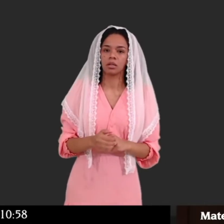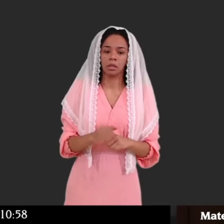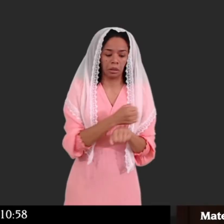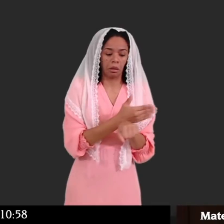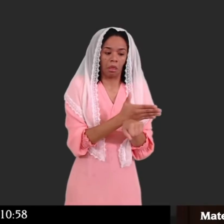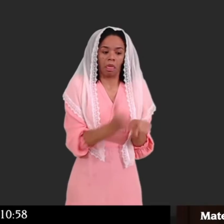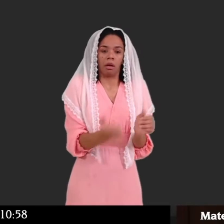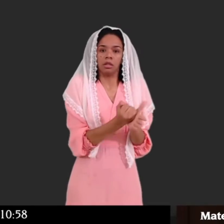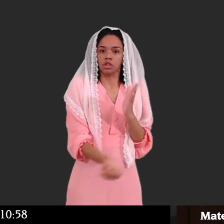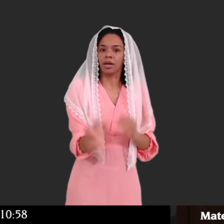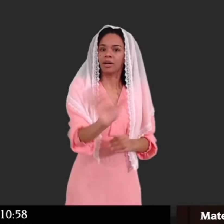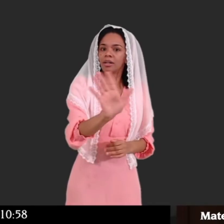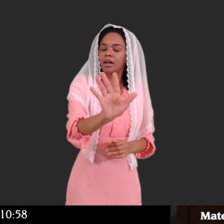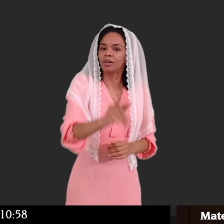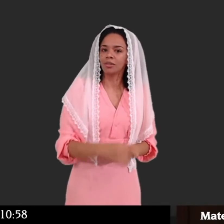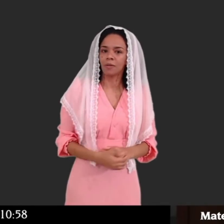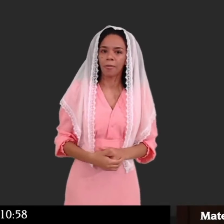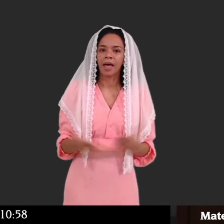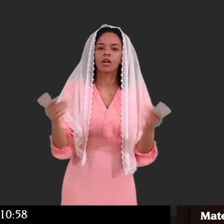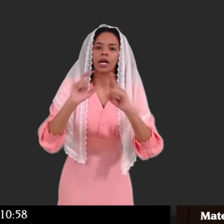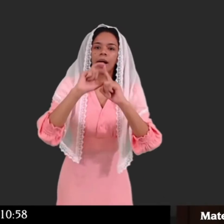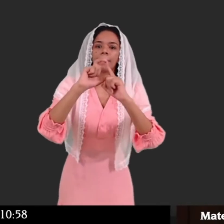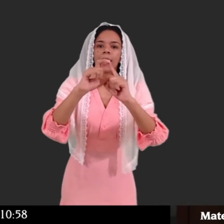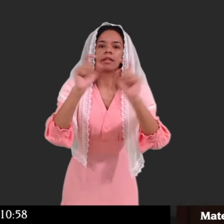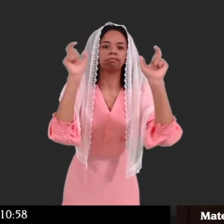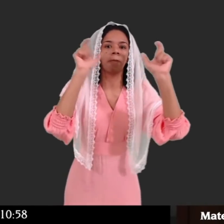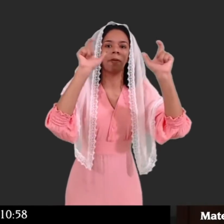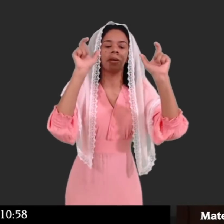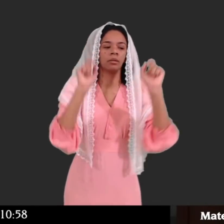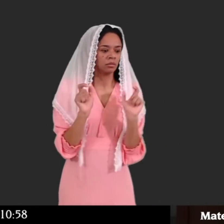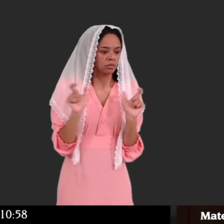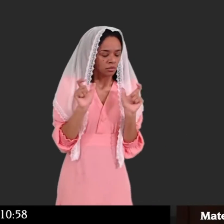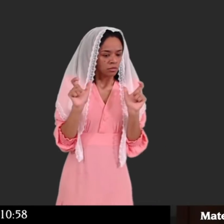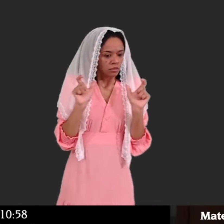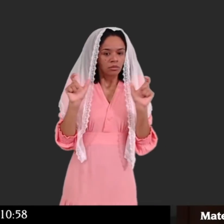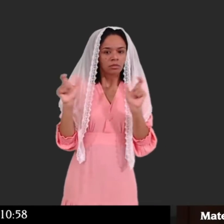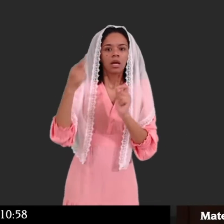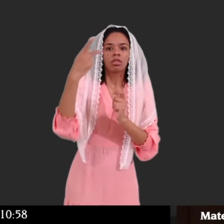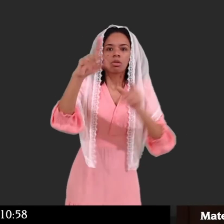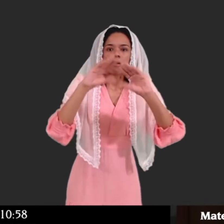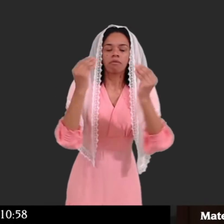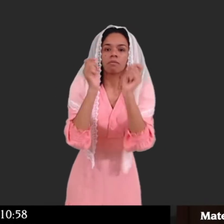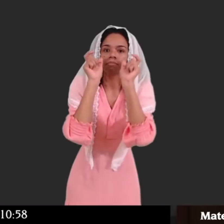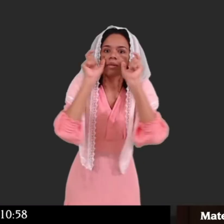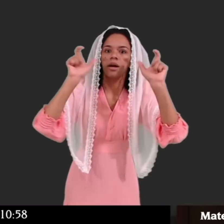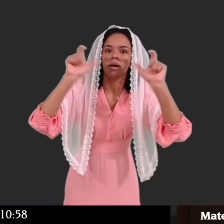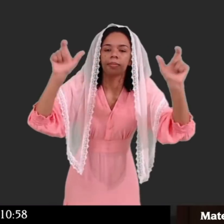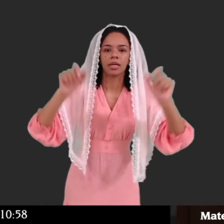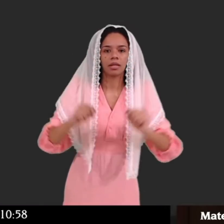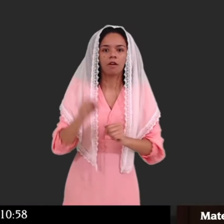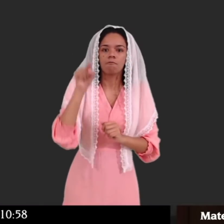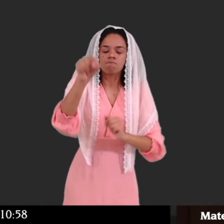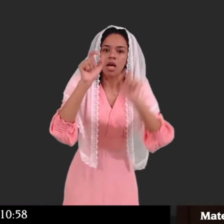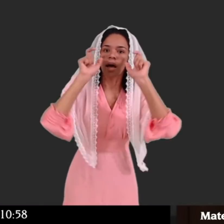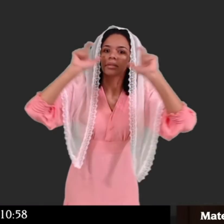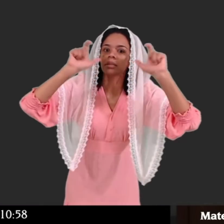Glórias ao Senhor. Hoje o Senhor vai sacudir muitos por essa palavra. Vai acordar a tua casa. Vai acordar a tua